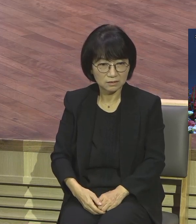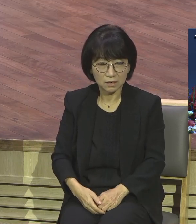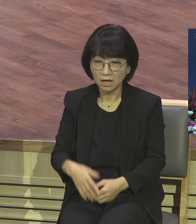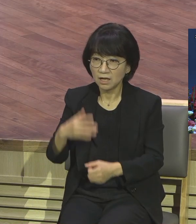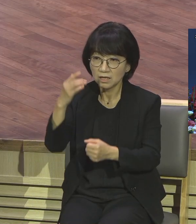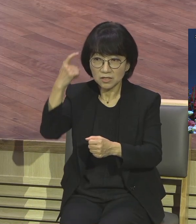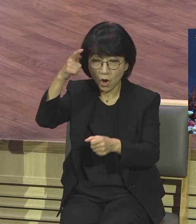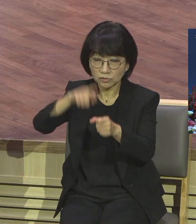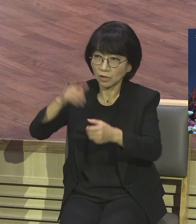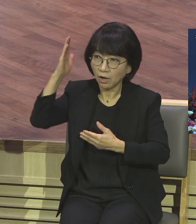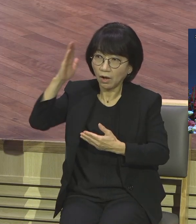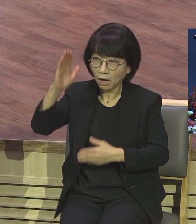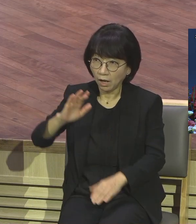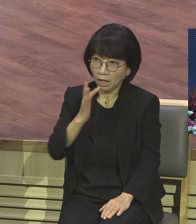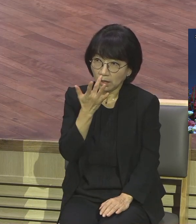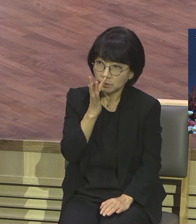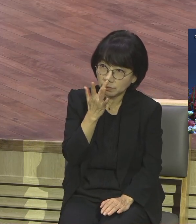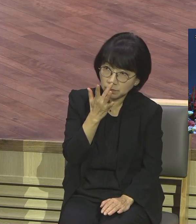못 알아듣습니다.